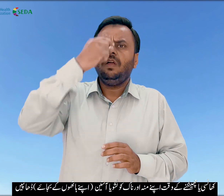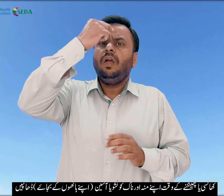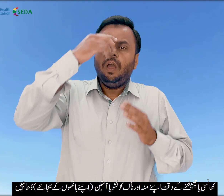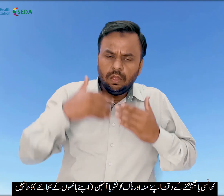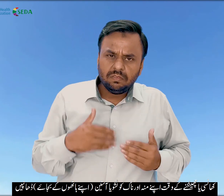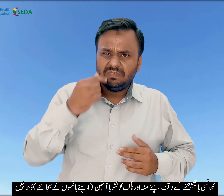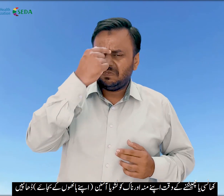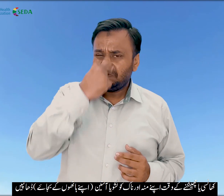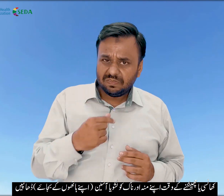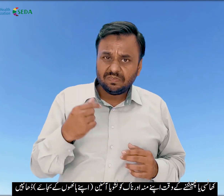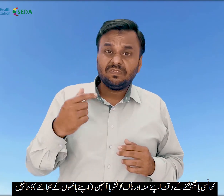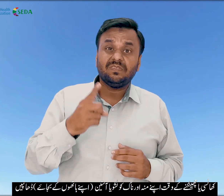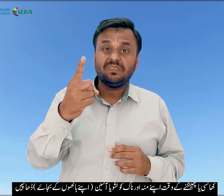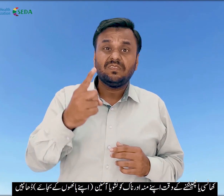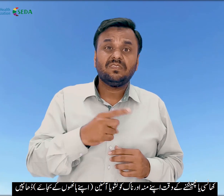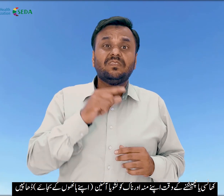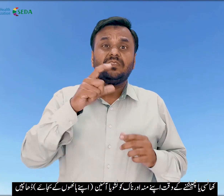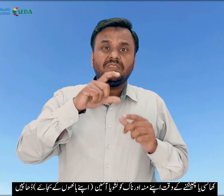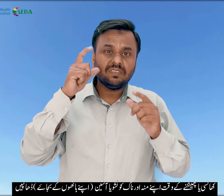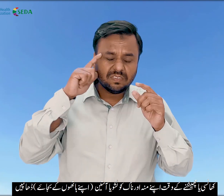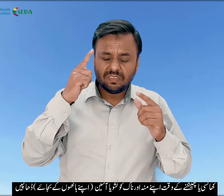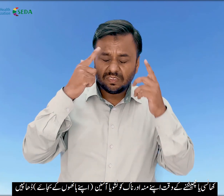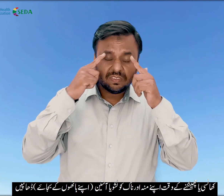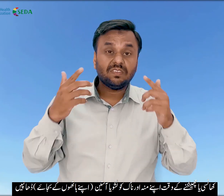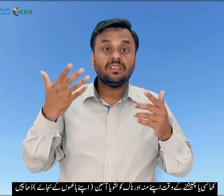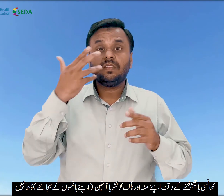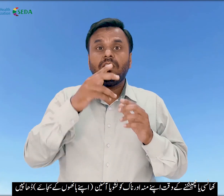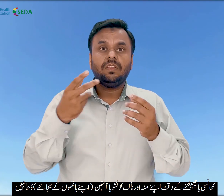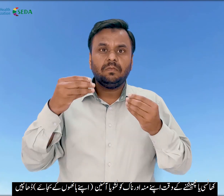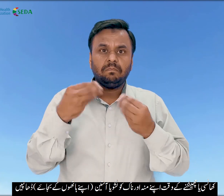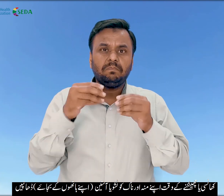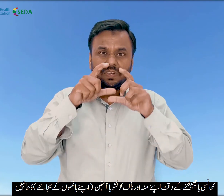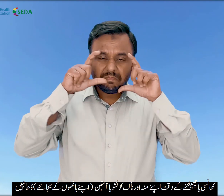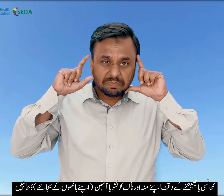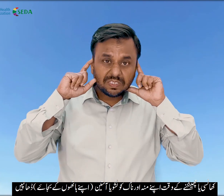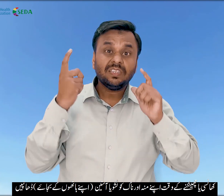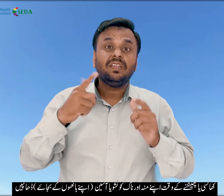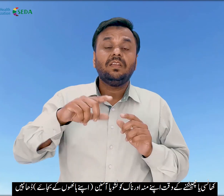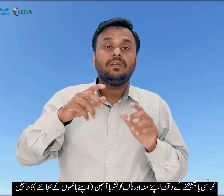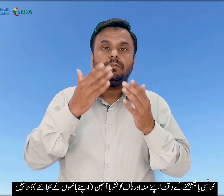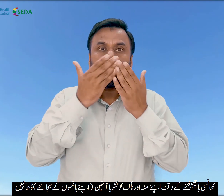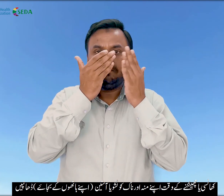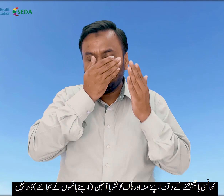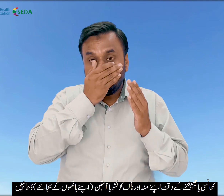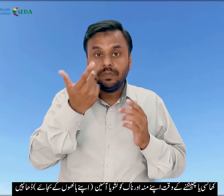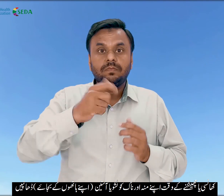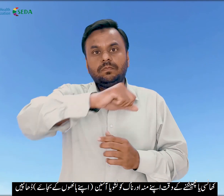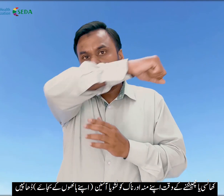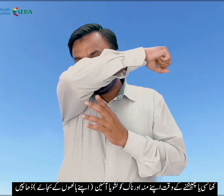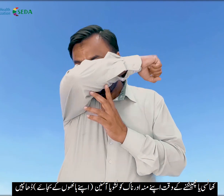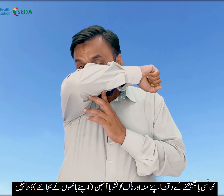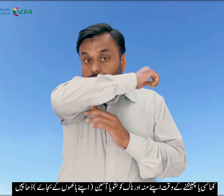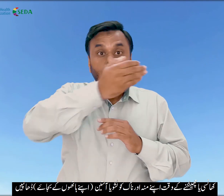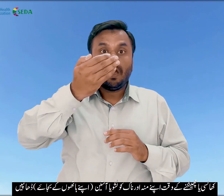کھانسی یا چھینکنے کے وقت اپنے منہ اور ناک کو ٹشو یا آستین اپنے ہاتھوں کے بجائے ڈھانپیں۔